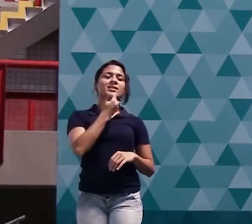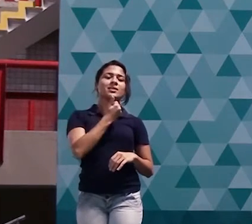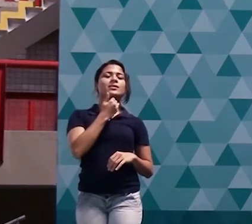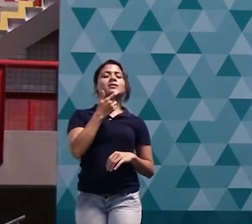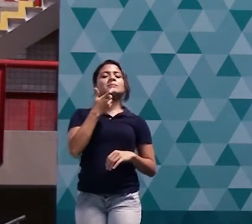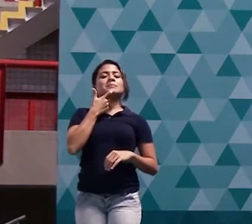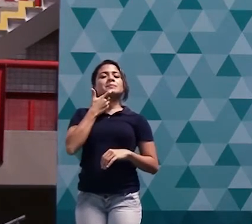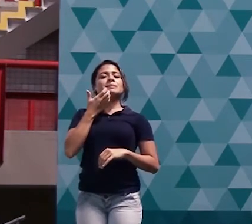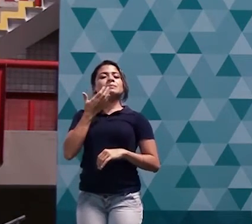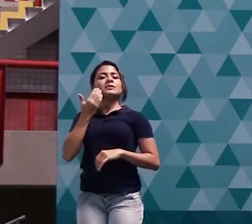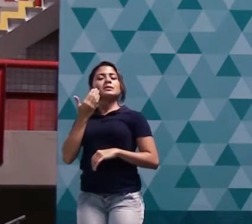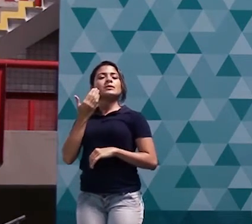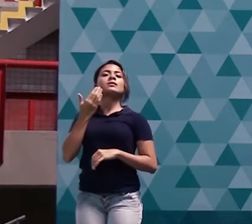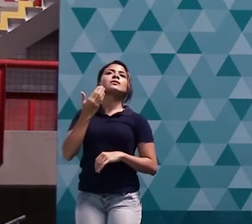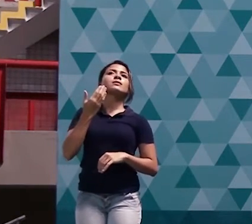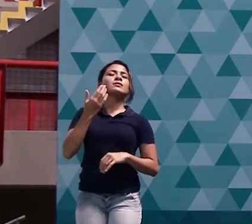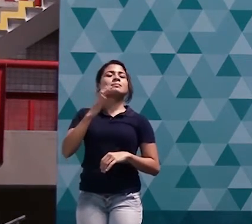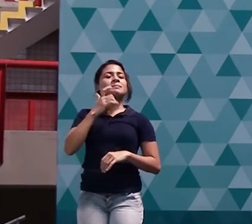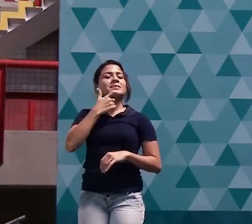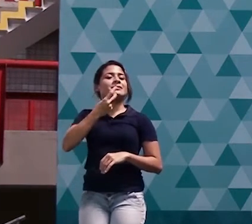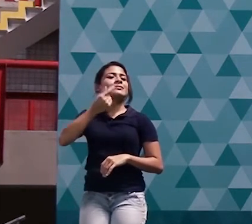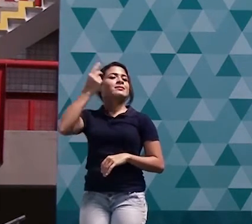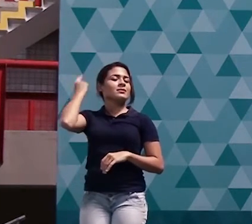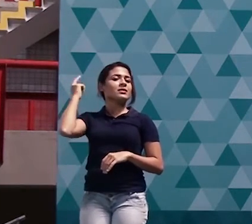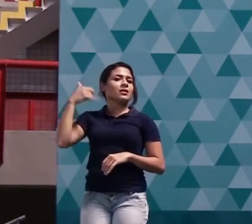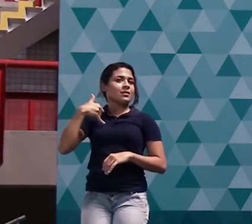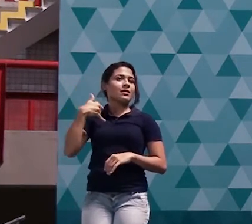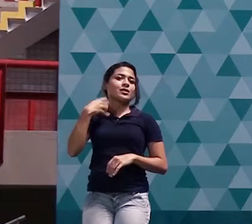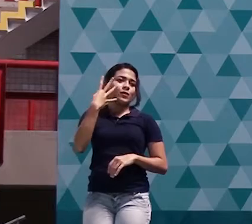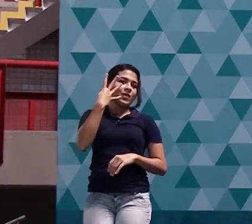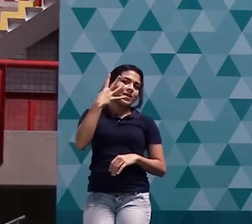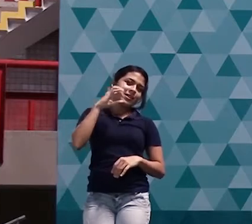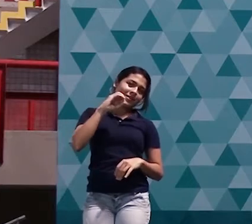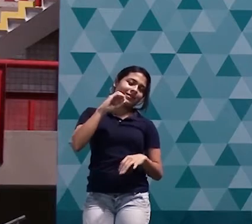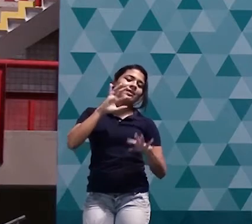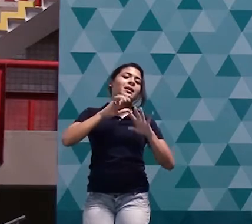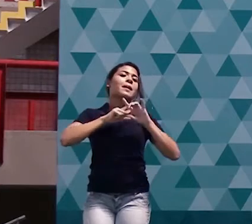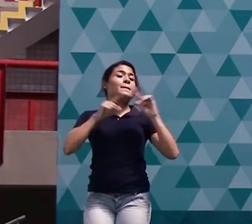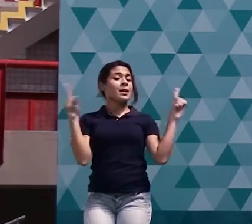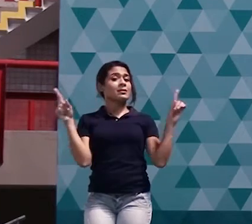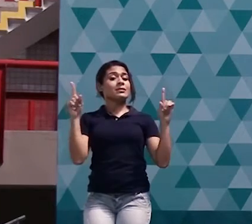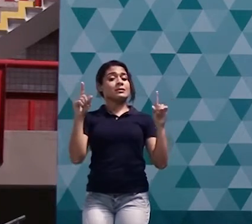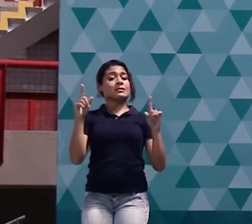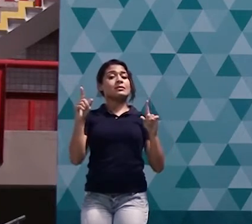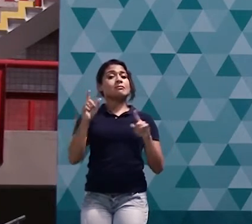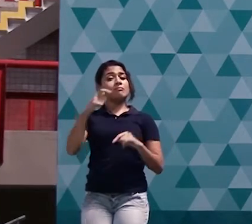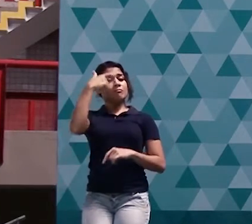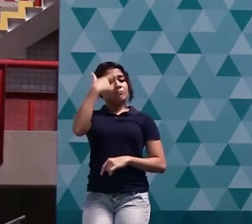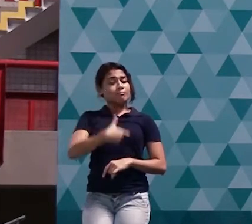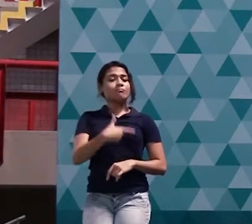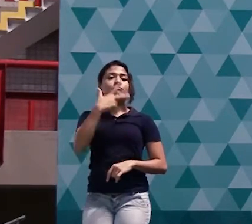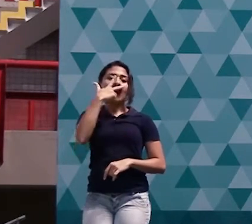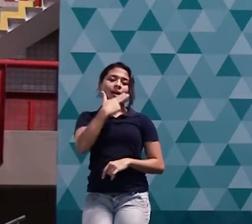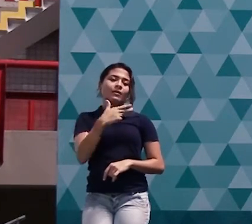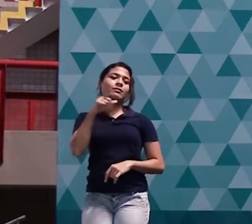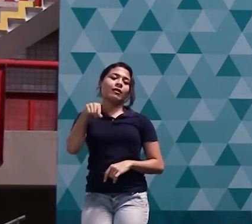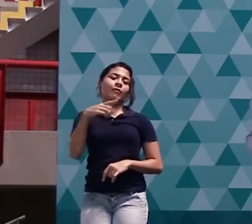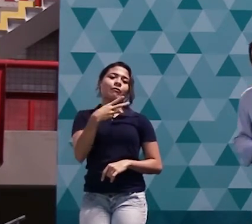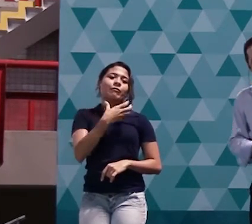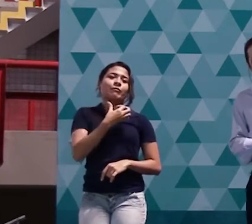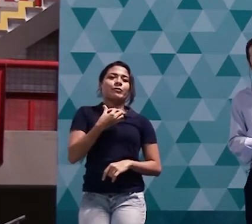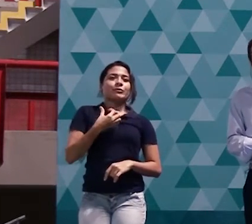certo tempinho, que eu já estou com 46 anos já, né? Com um corpinho de 26 quilos. Pois bem,